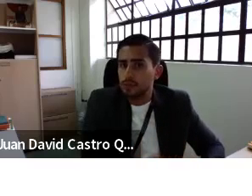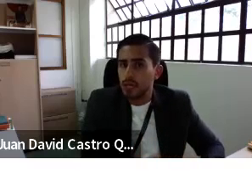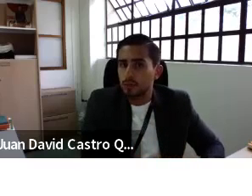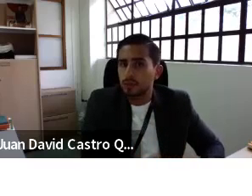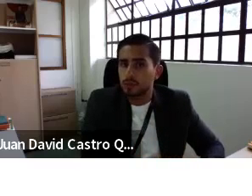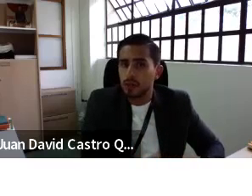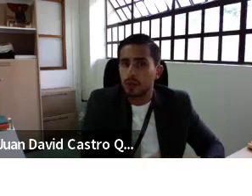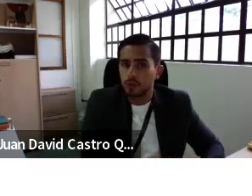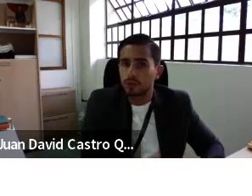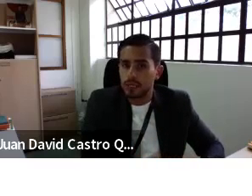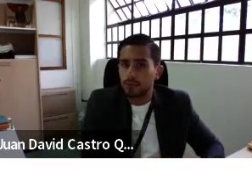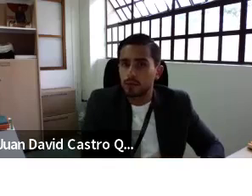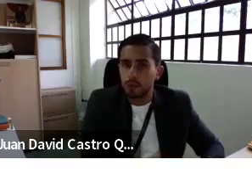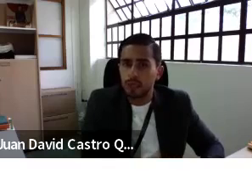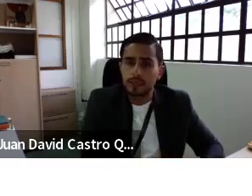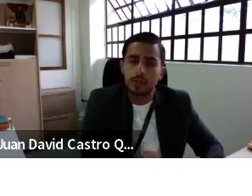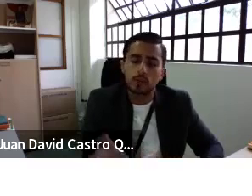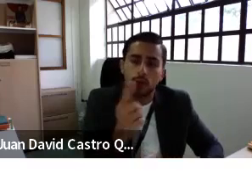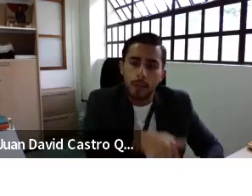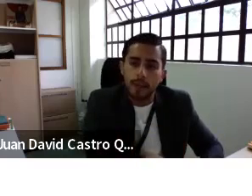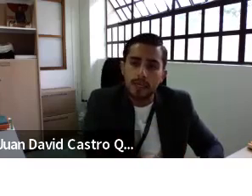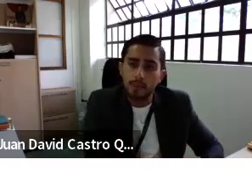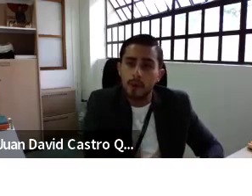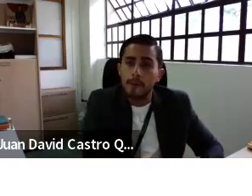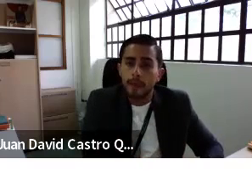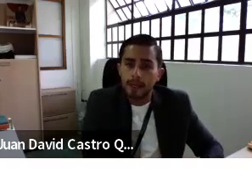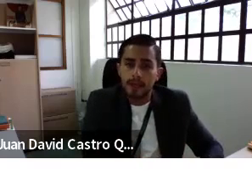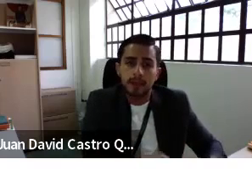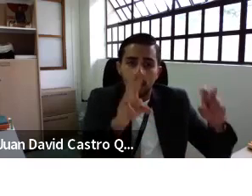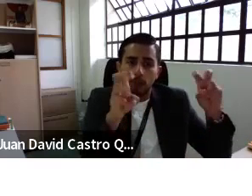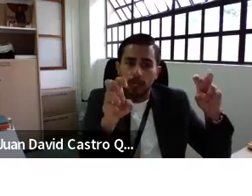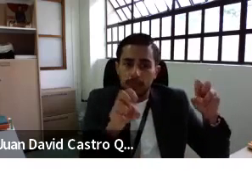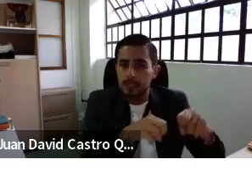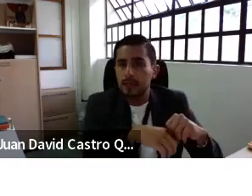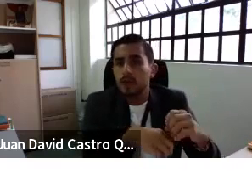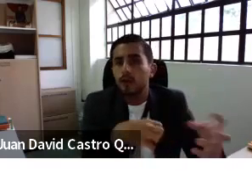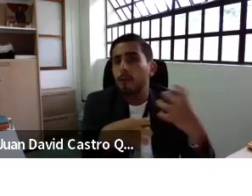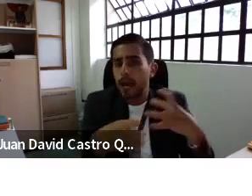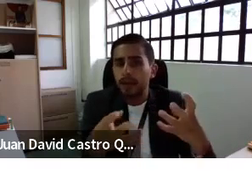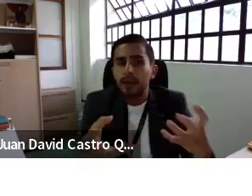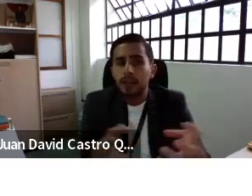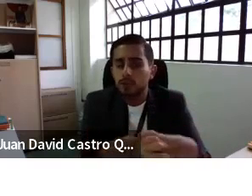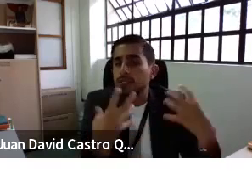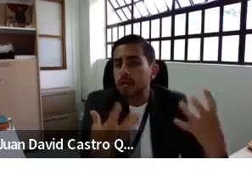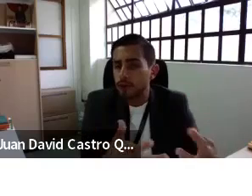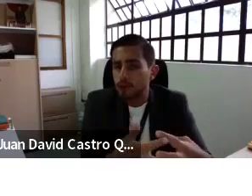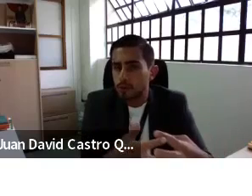cierto entonces lo que nosotros hacemos como les decía yo muy al principio es entre comillas comprar esos desarrollos